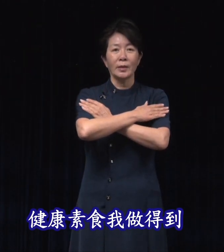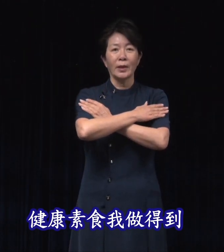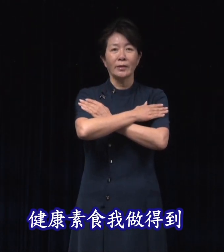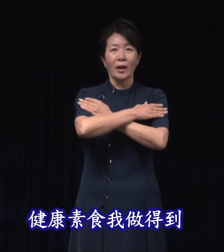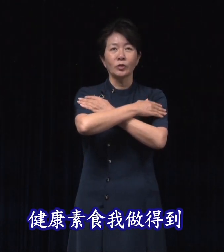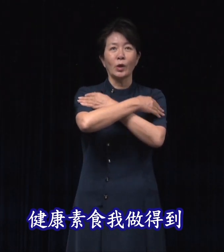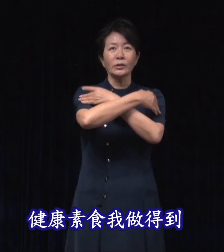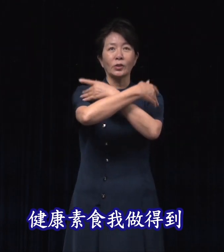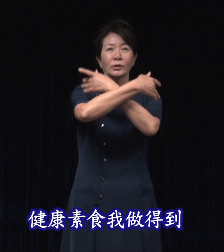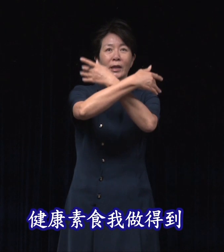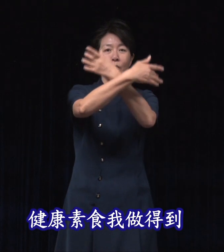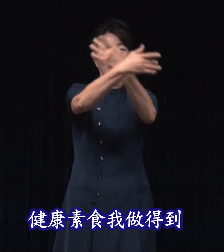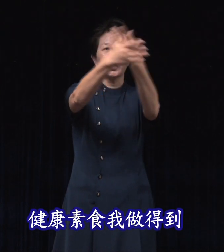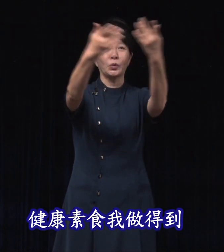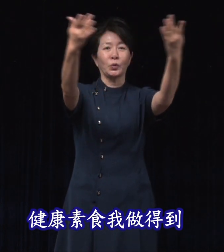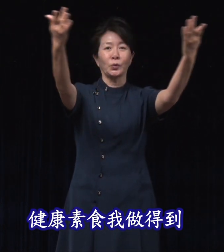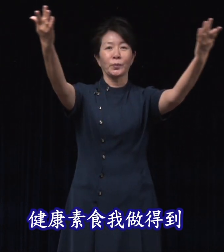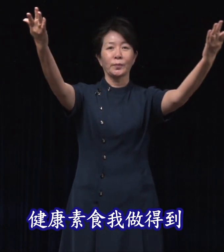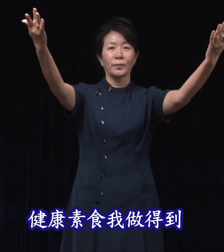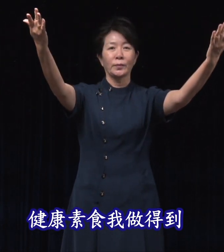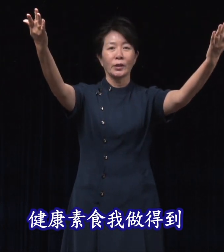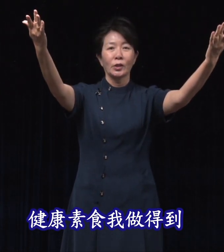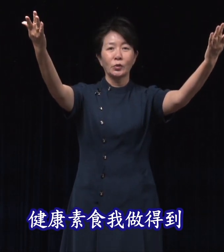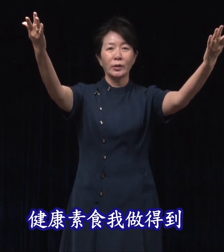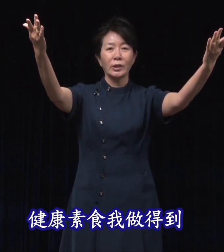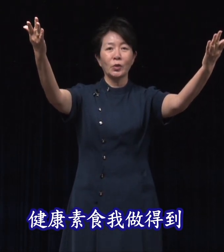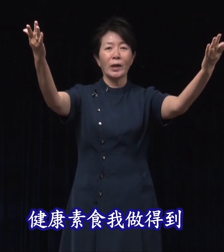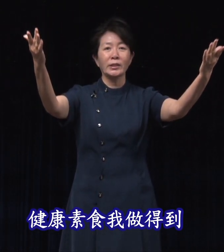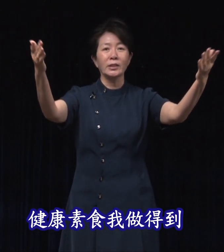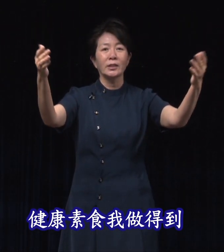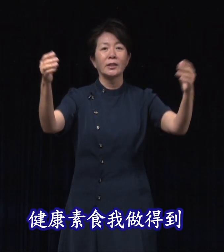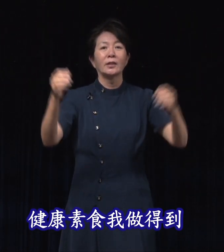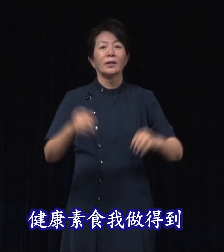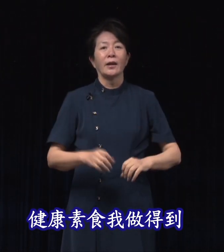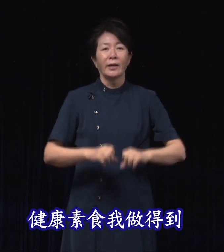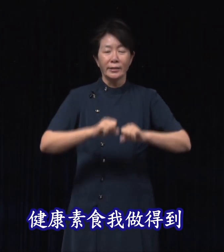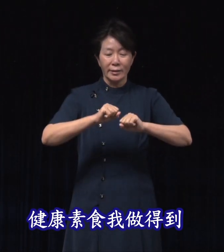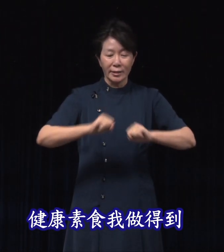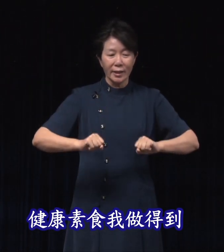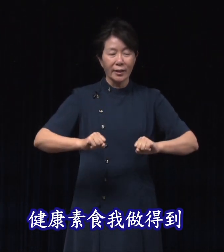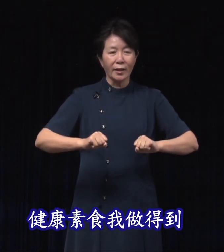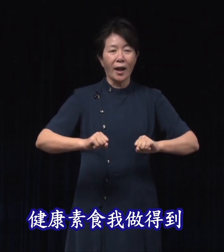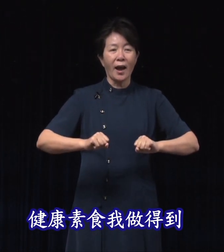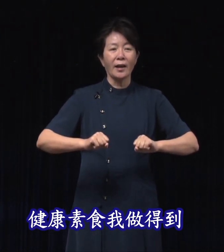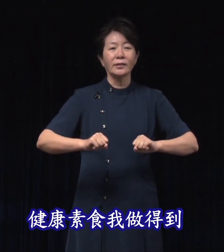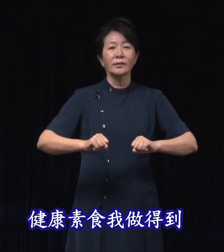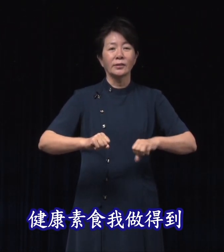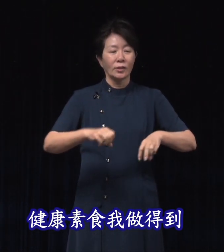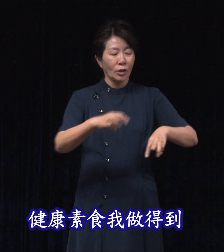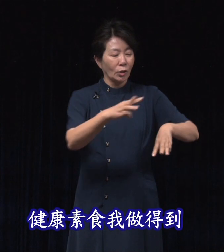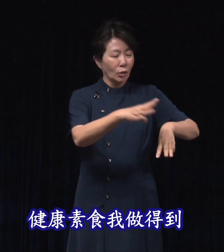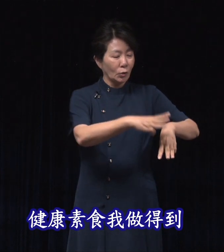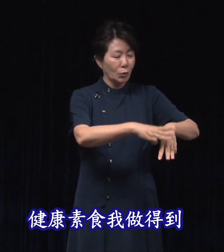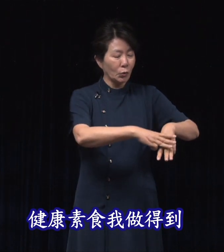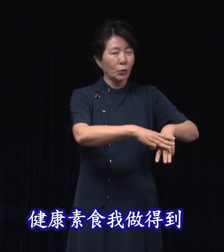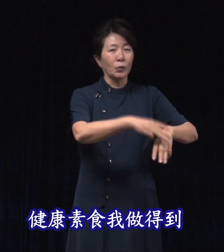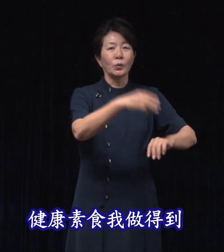然后双手再出去，所以这句话是健康素